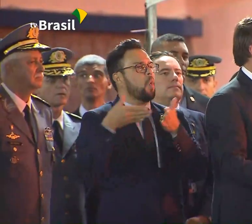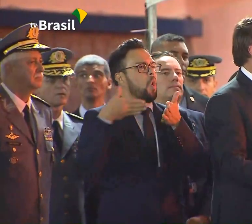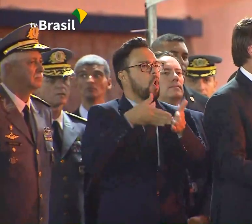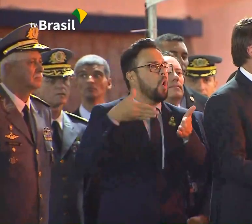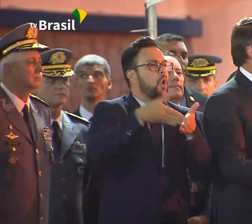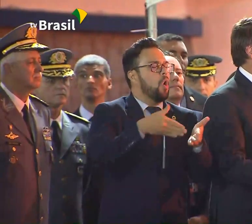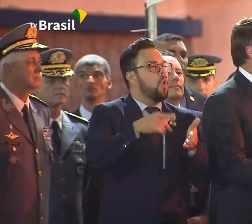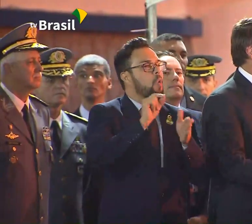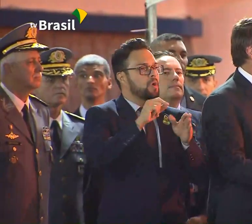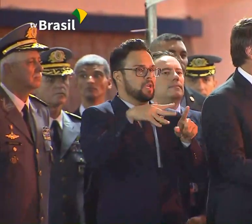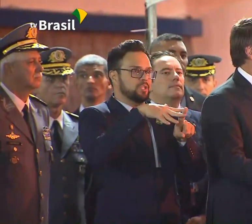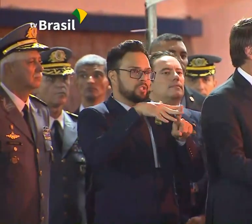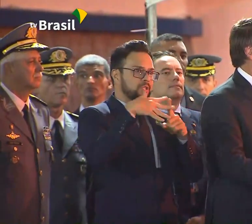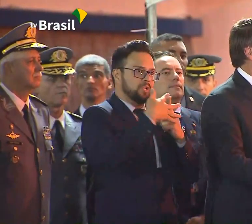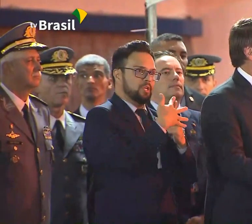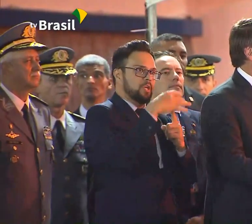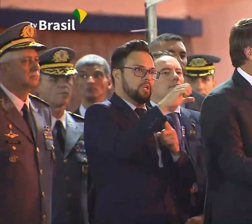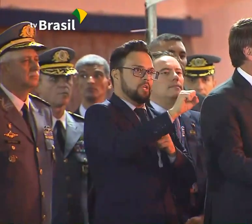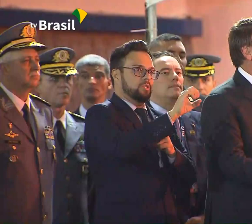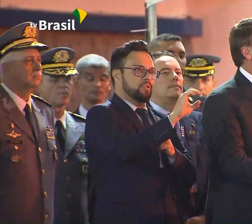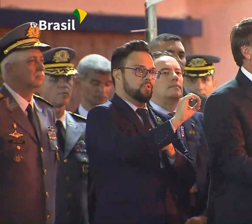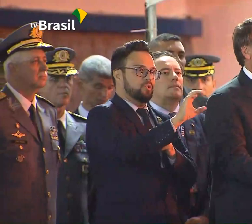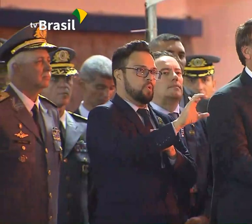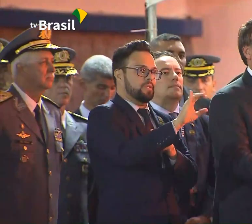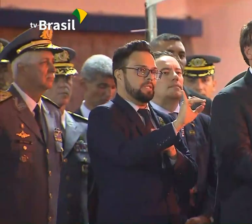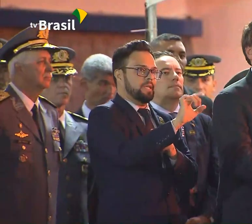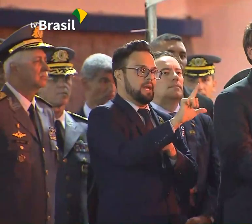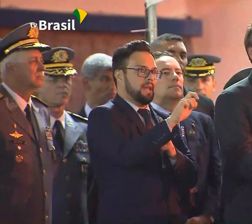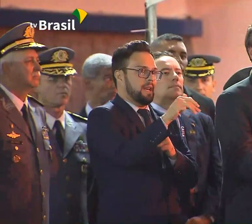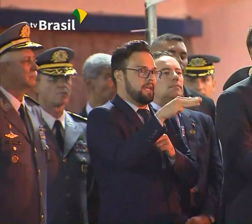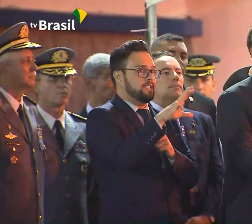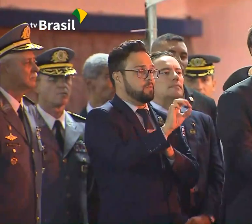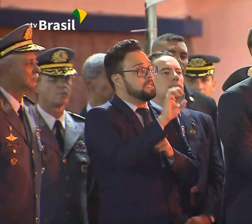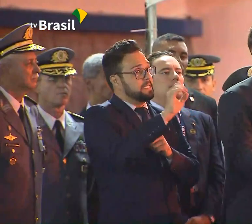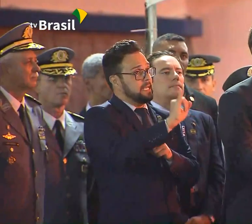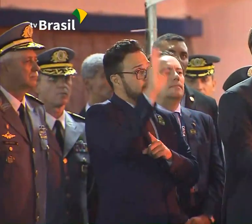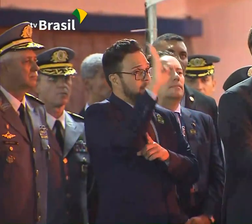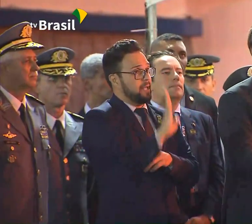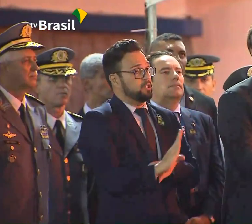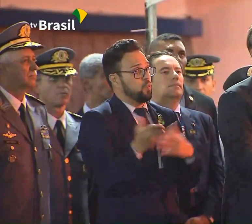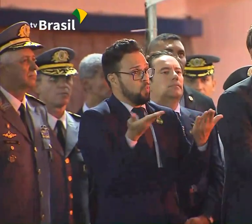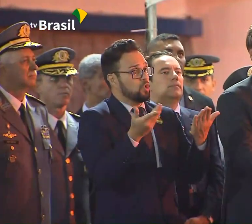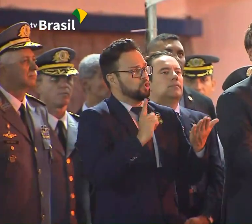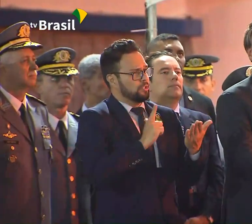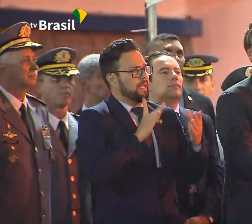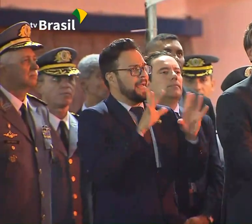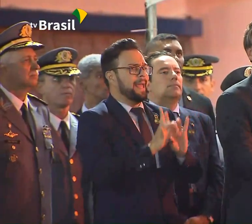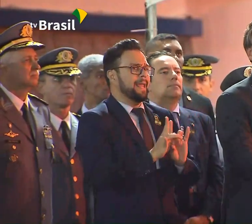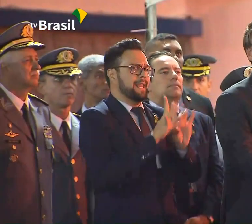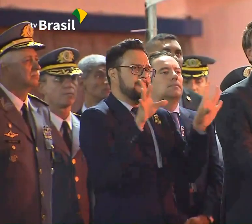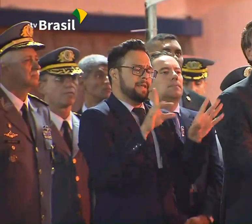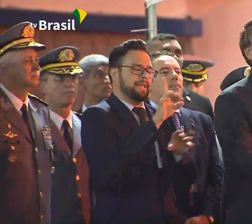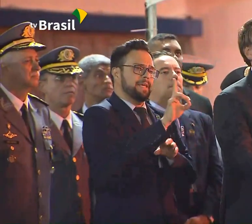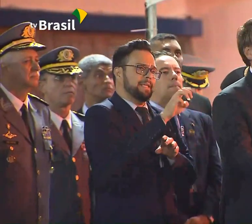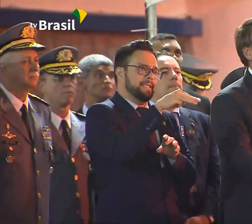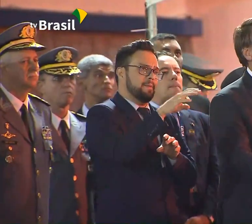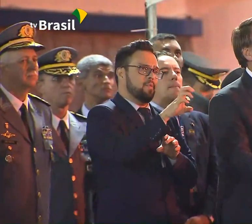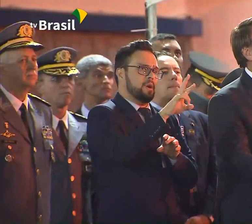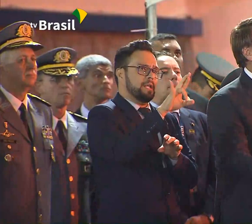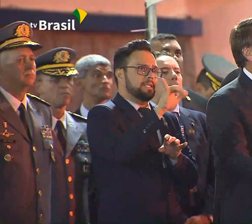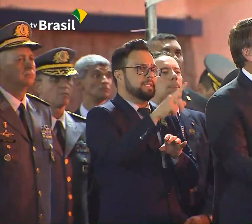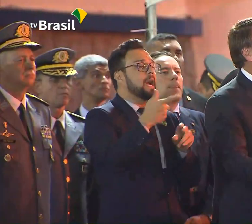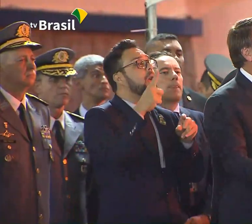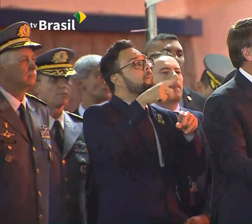socialismo. Se o Brasil hoje é uma democracia e se temos a liberdade, em grande parte,